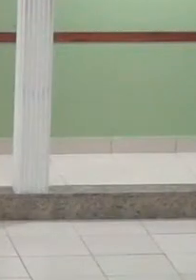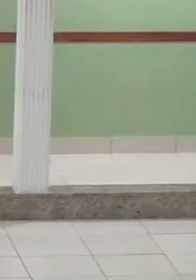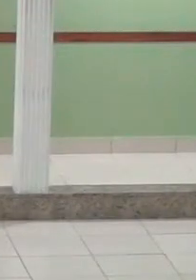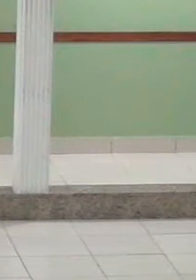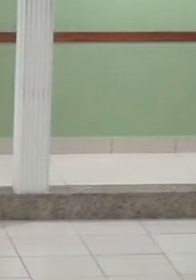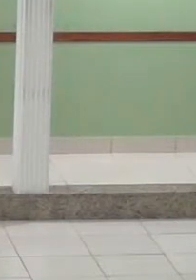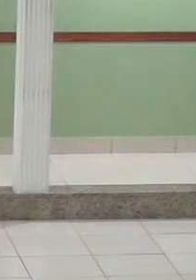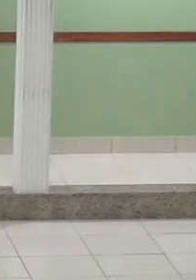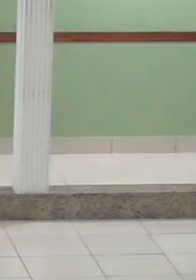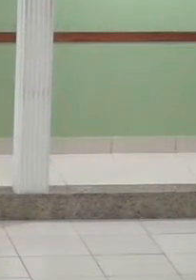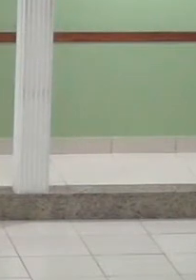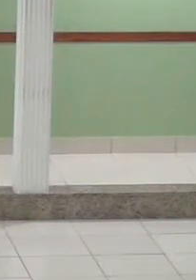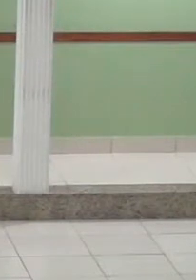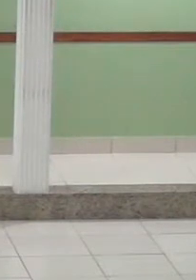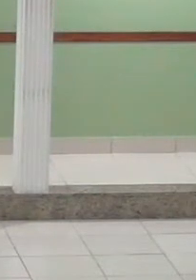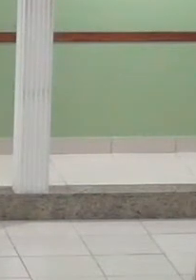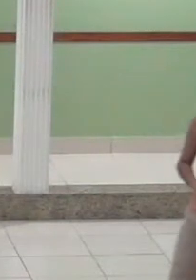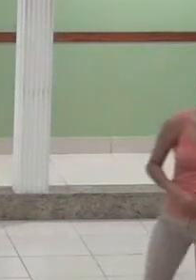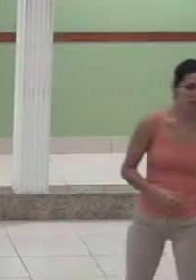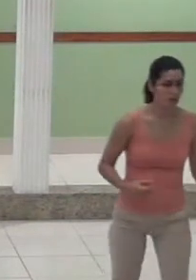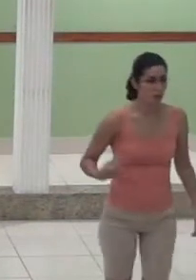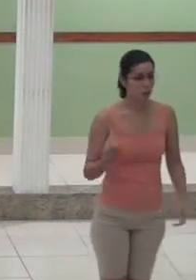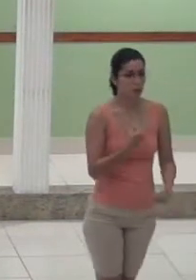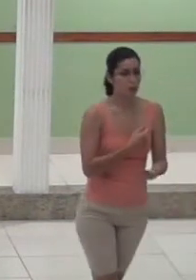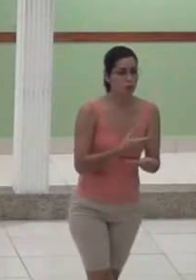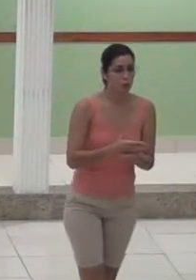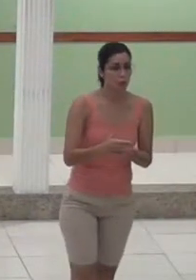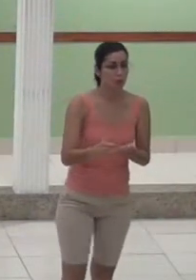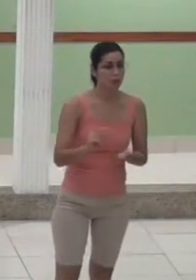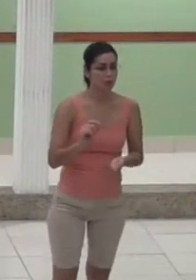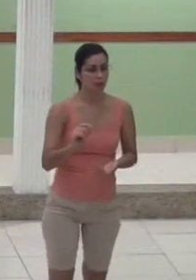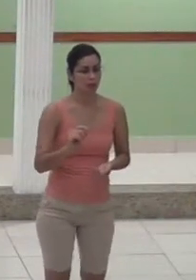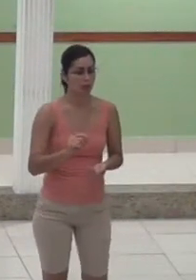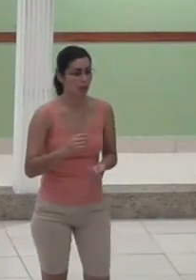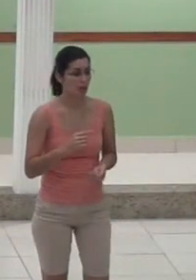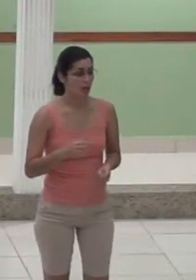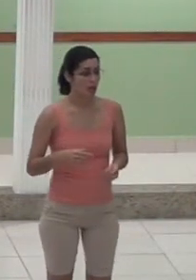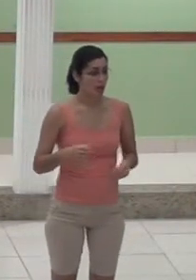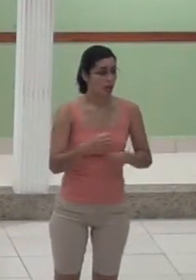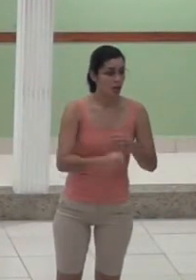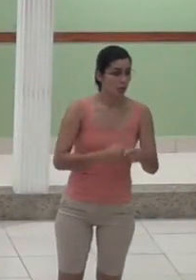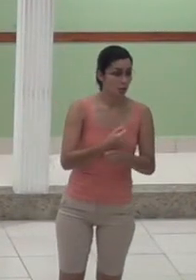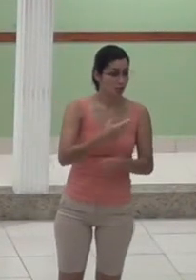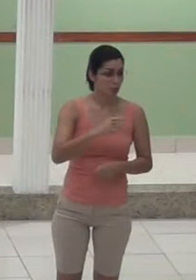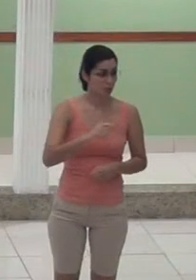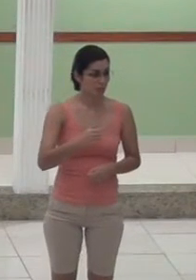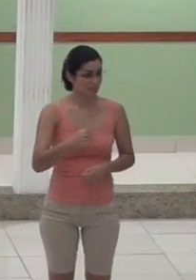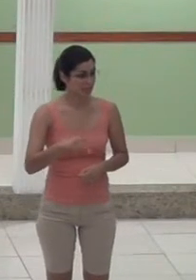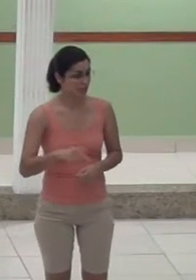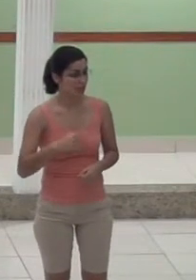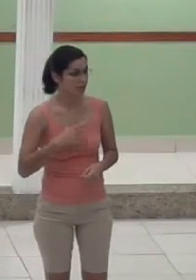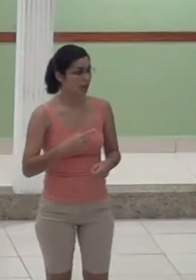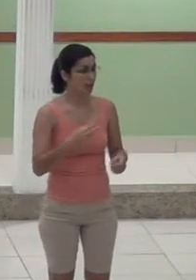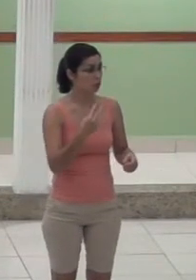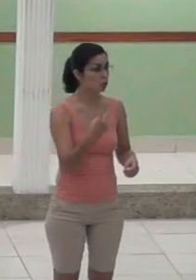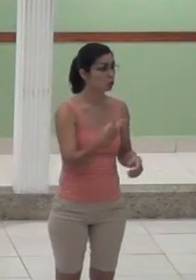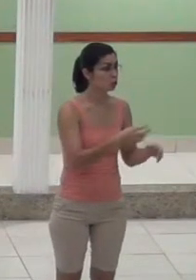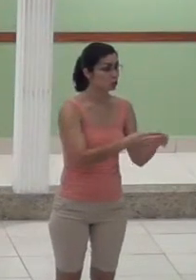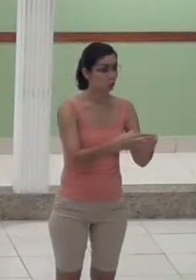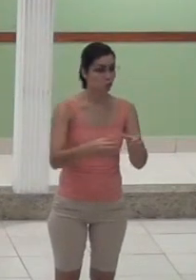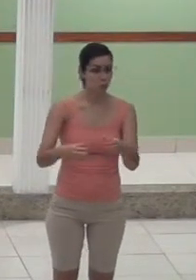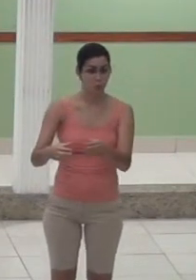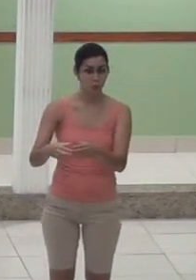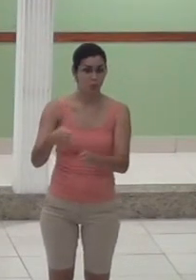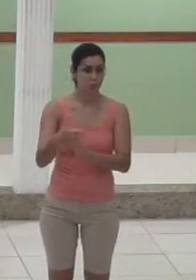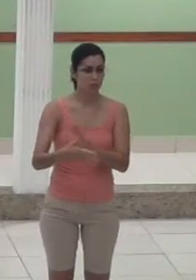Irmãos, nós começaremos esse ano, nós faremos duas turmas diferentes de Libras para tentar atender aos horários